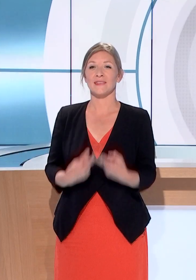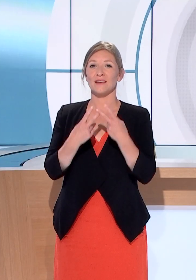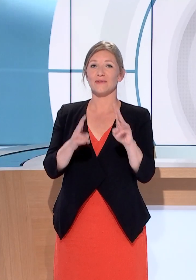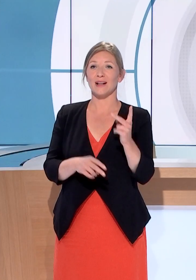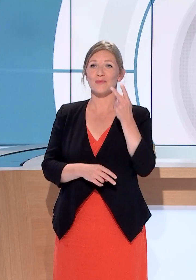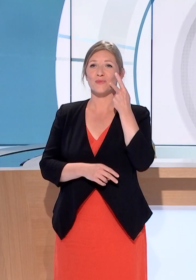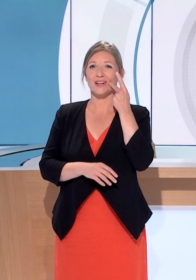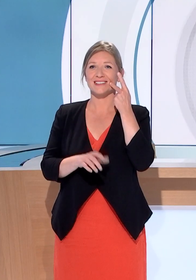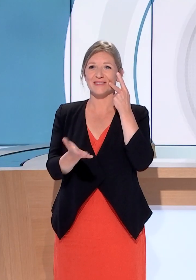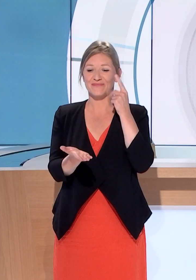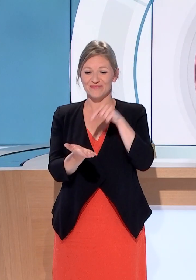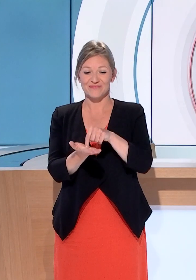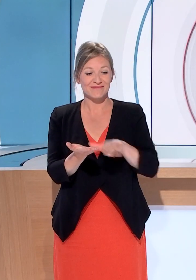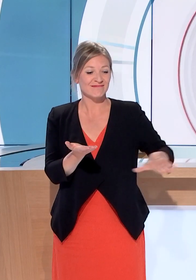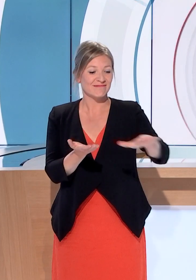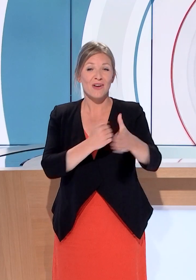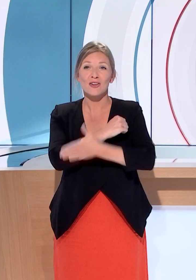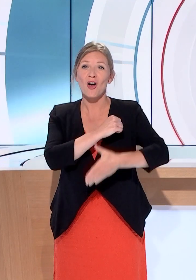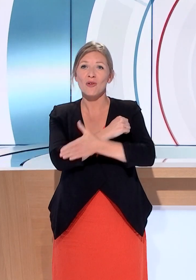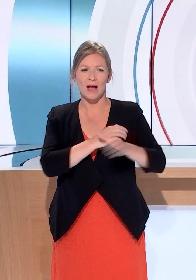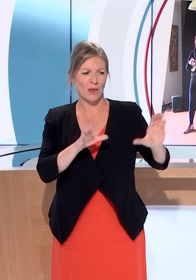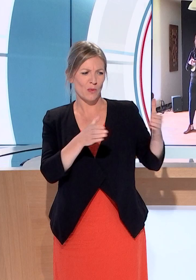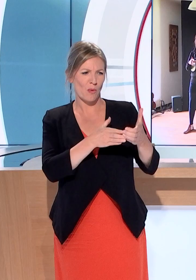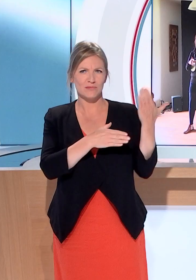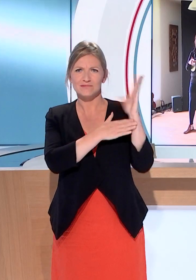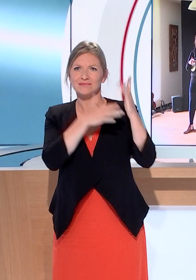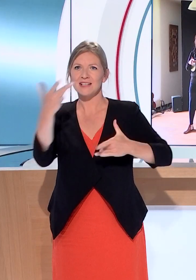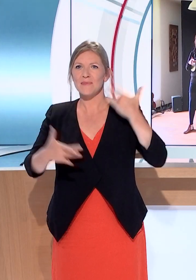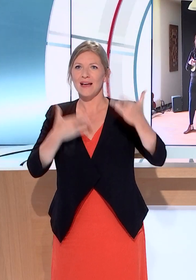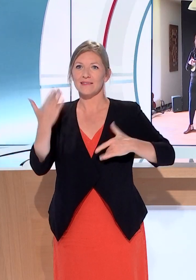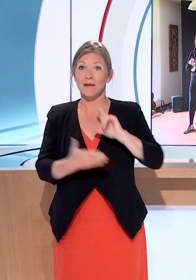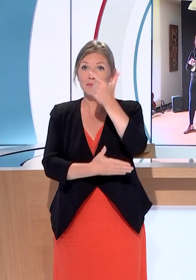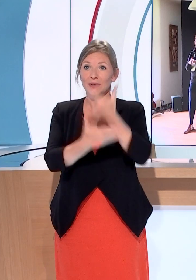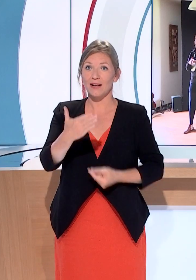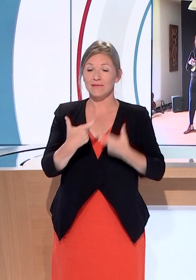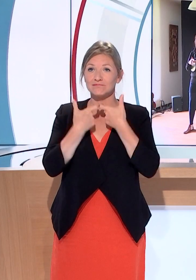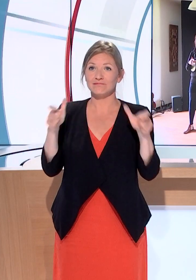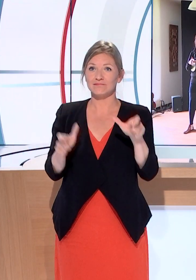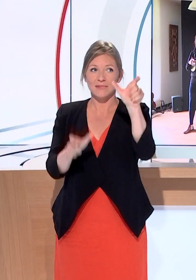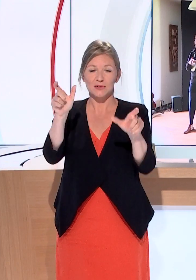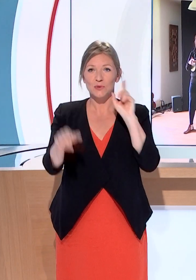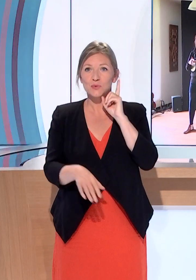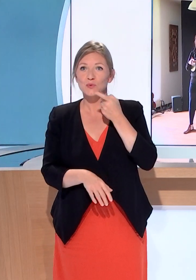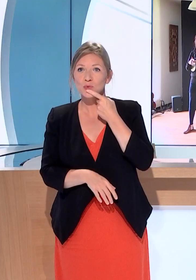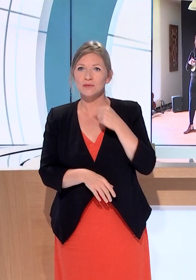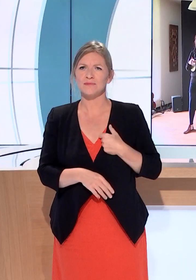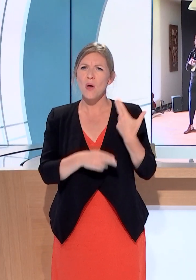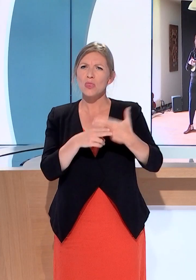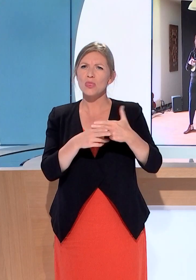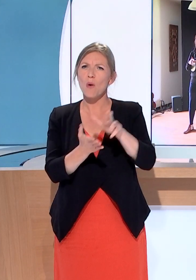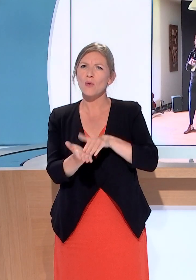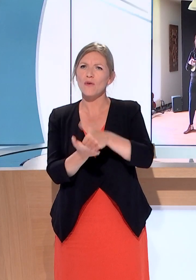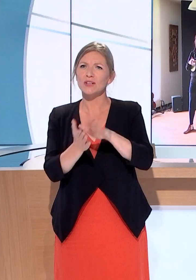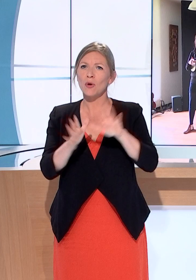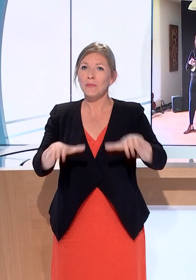Dans la campagne, près de Poitiers, une compagnie de théâtre s'est spécialisée dans les spectacles accessibles aux personnes sourdes. Confiture Mitaine,